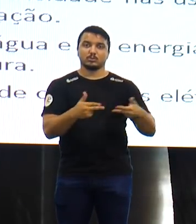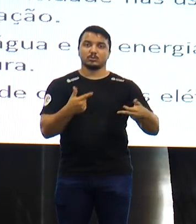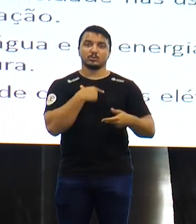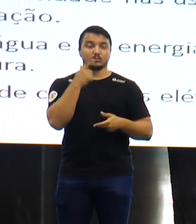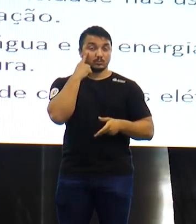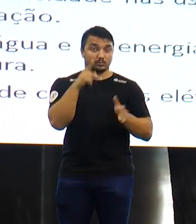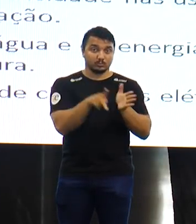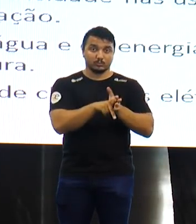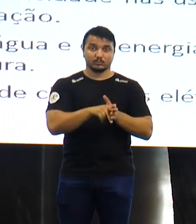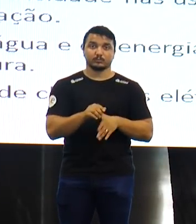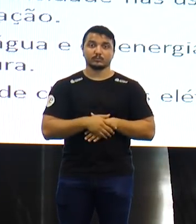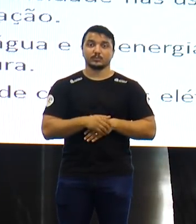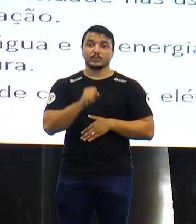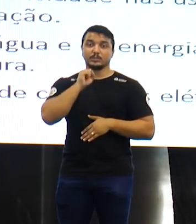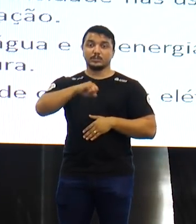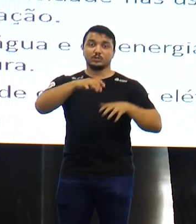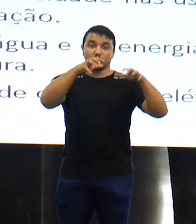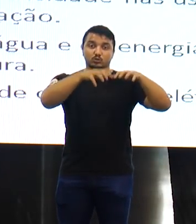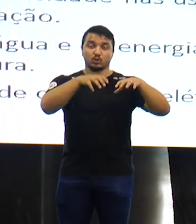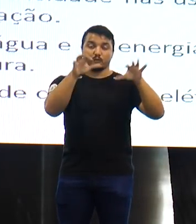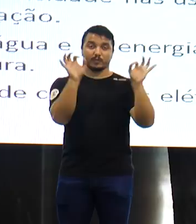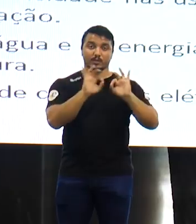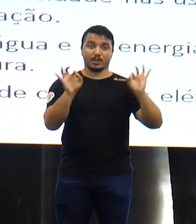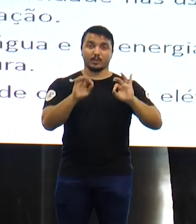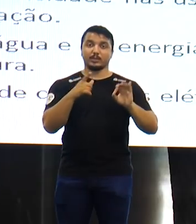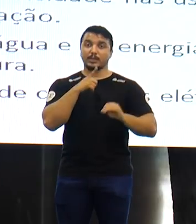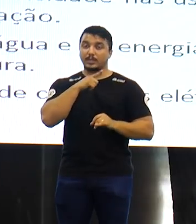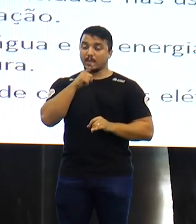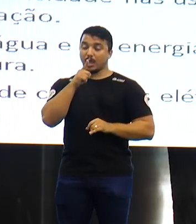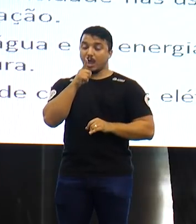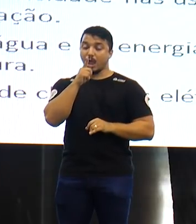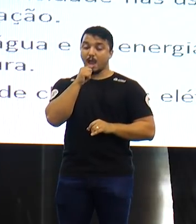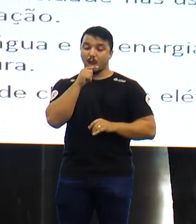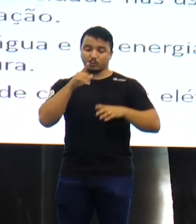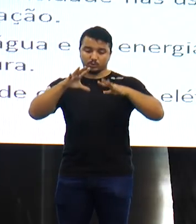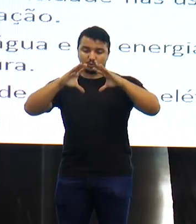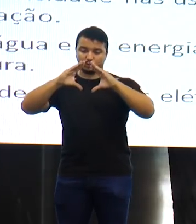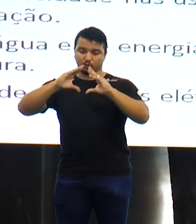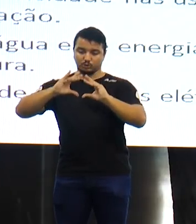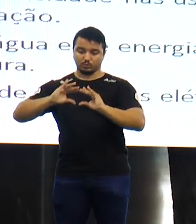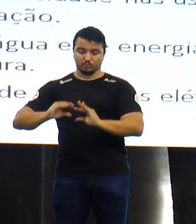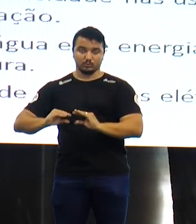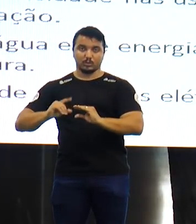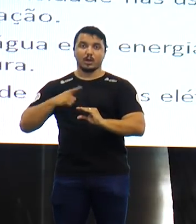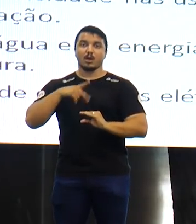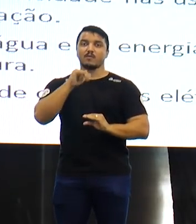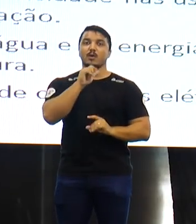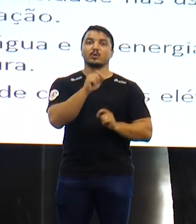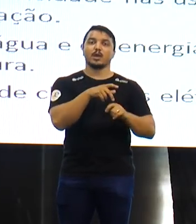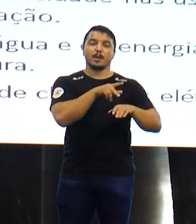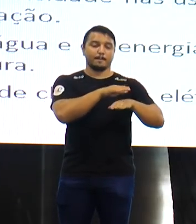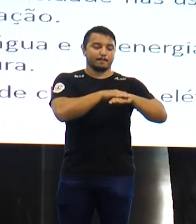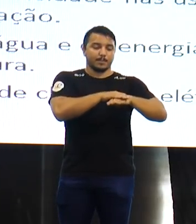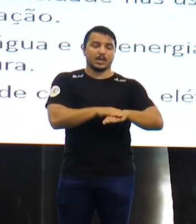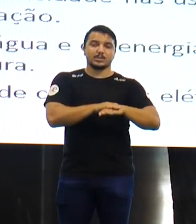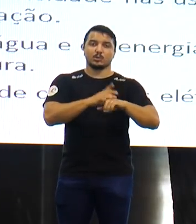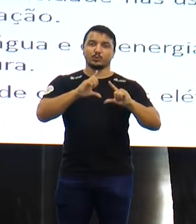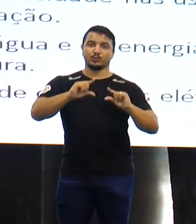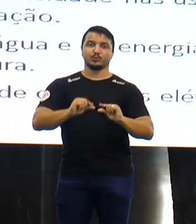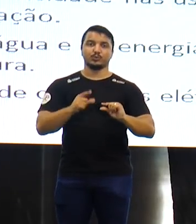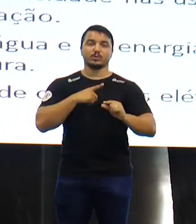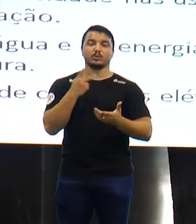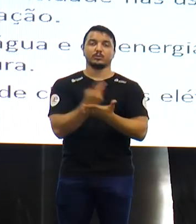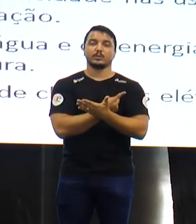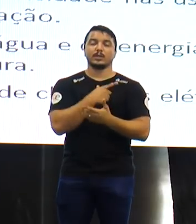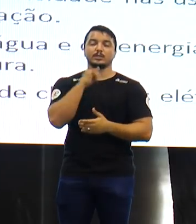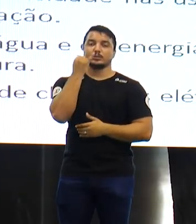barragens. Se não chover, o volume de água diminui. Se o volume de água diminui, eu vou reduzir a pressão sobre a base, reduzindo a